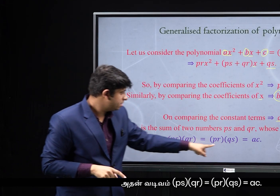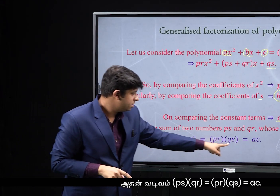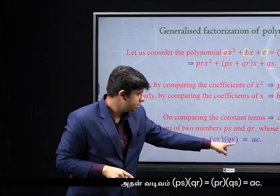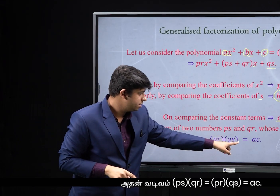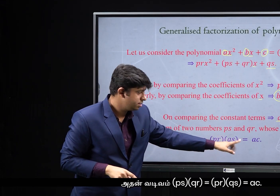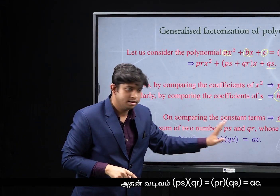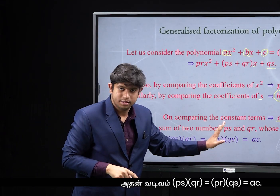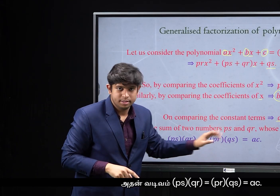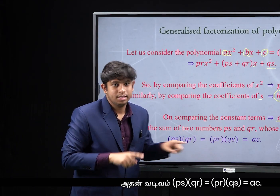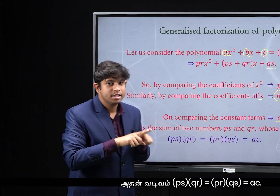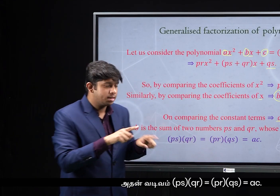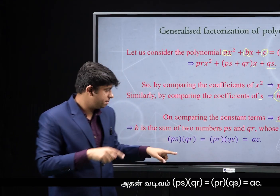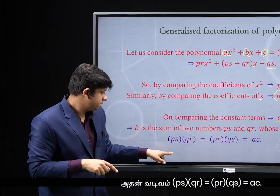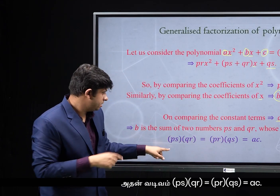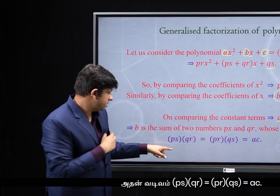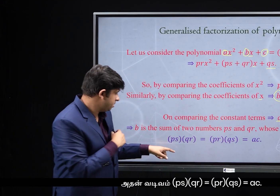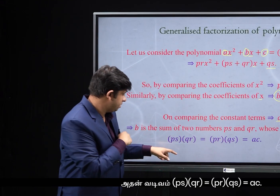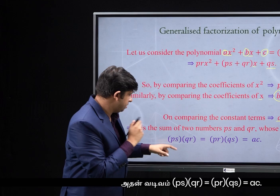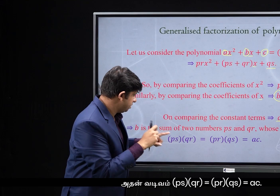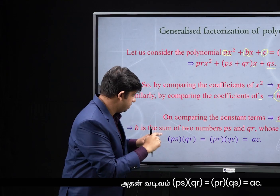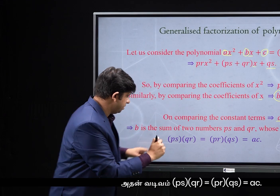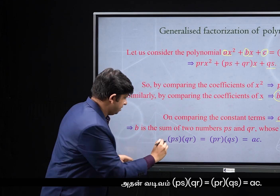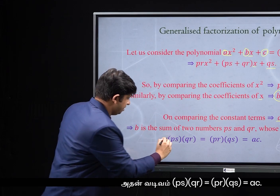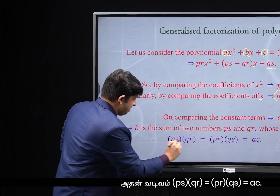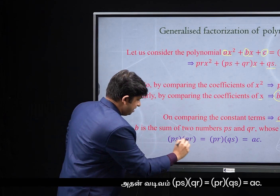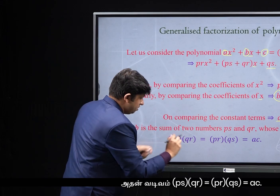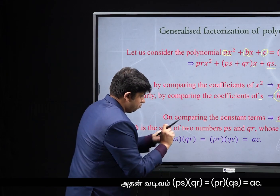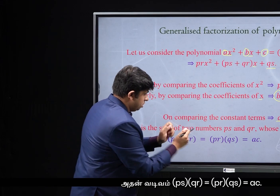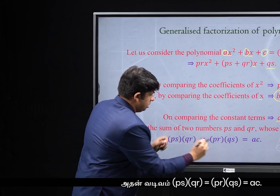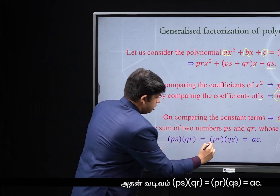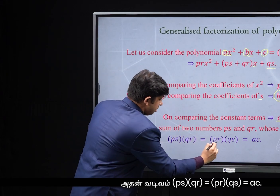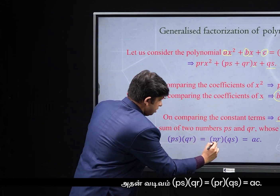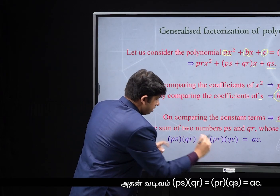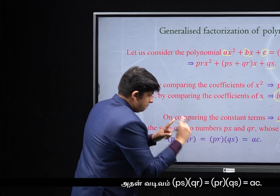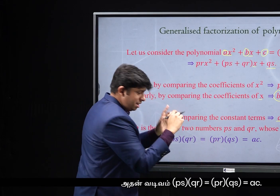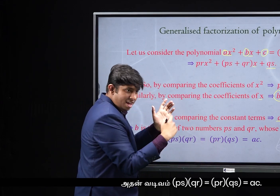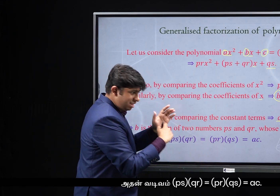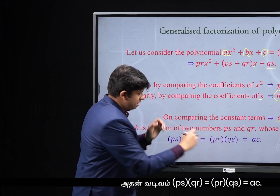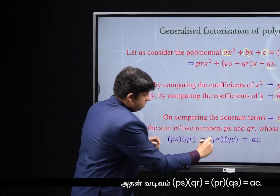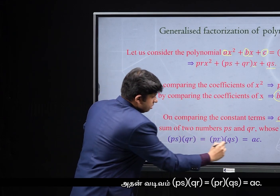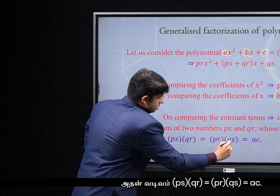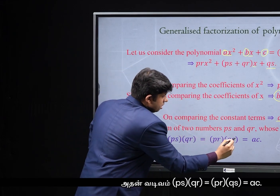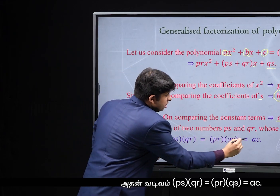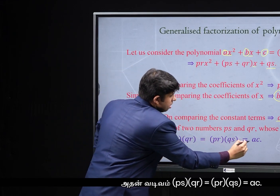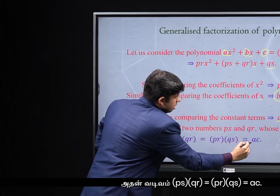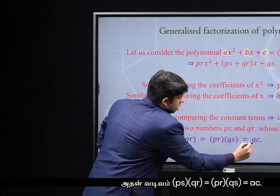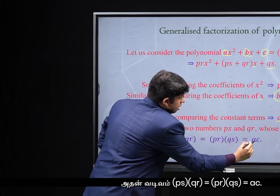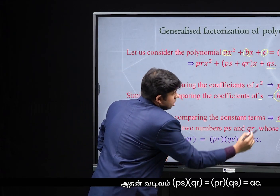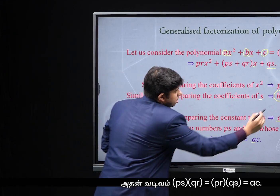அதன் வடிவம் வட்ட அடைப்புக்குறிக்குள் PS, வட்ட அடைப்புக்குறிக்குள் QR ஈடு, வட்ட அடைப்புக்குறிக்குள் PR, வட்ட